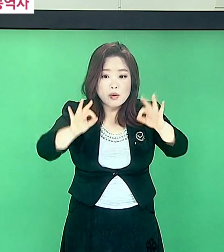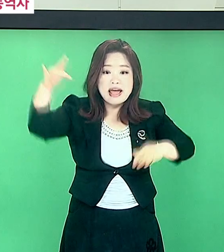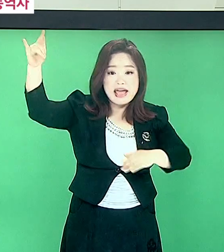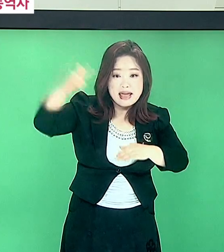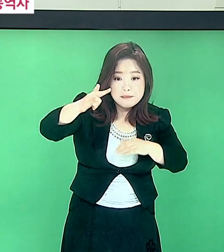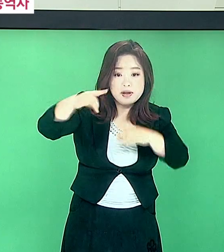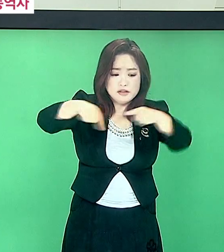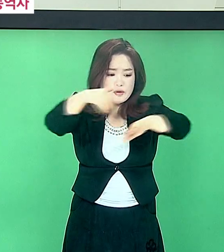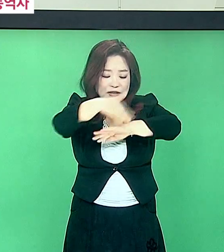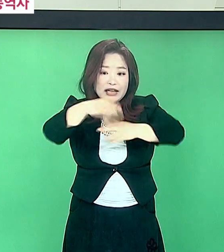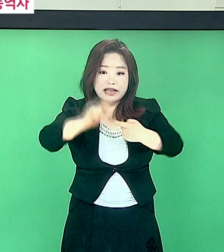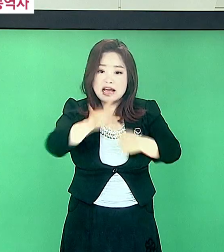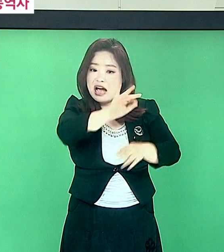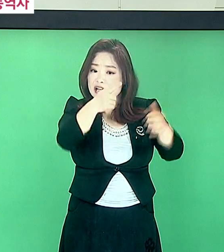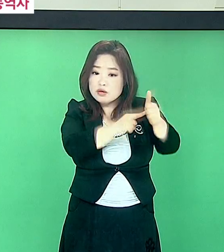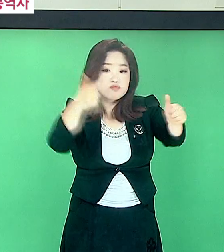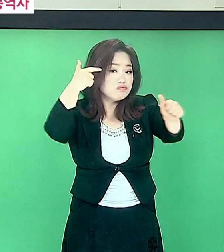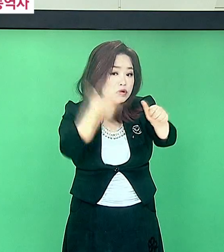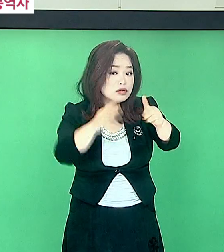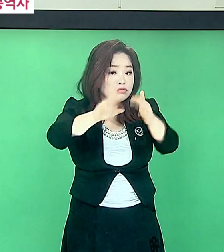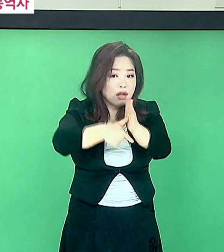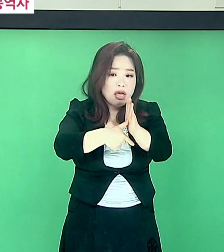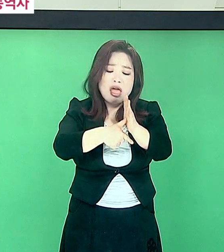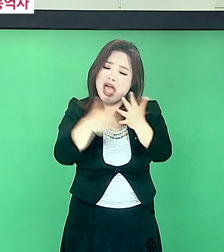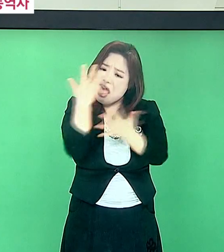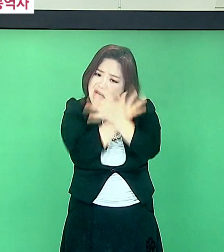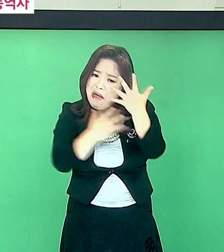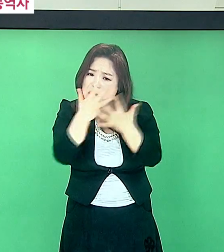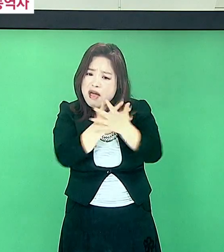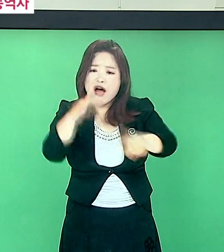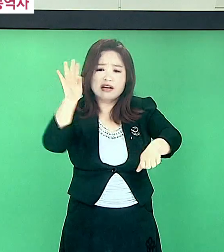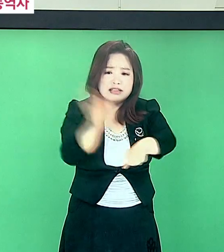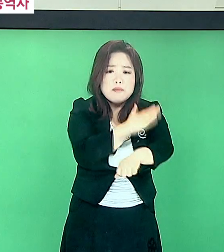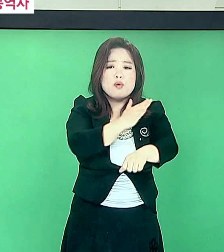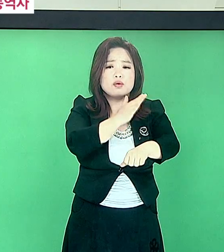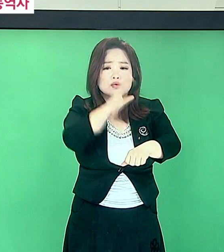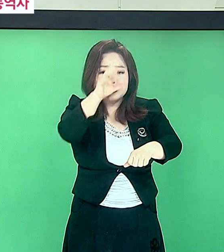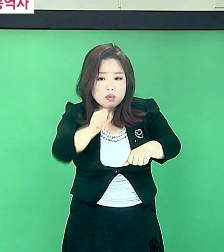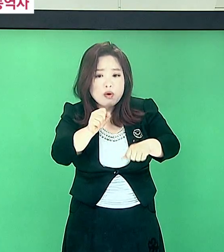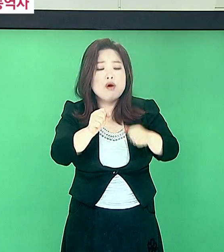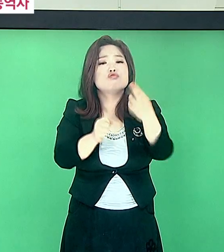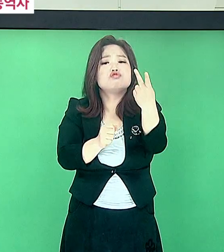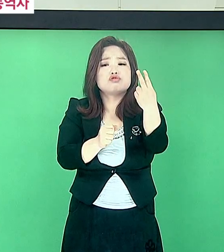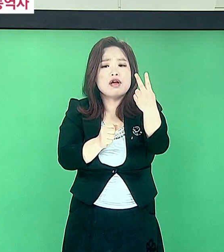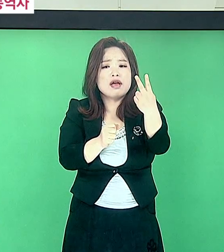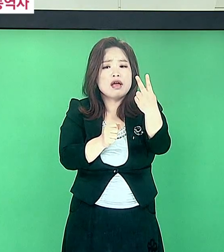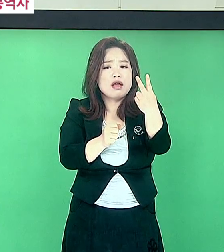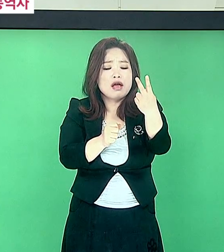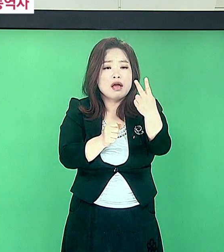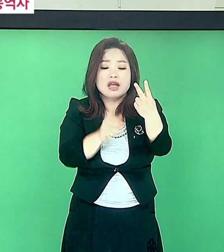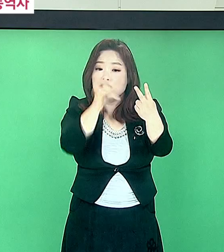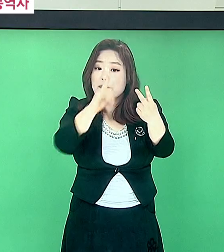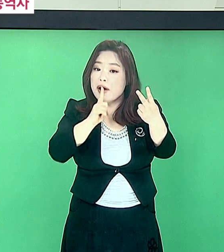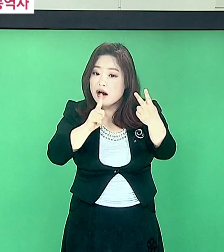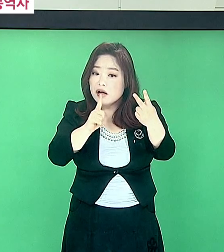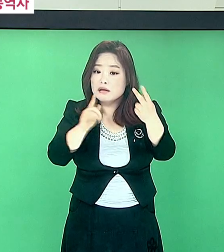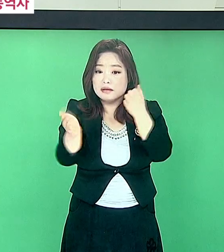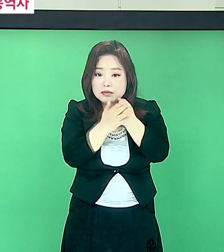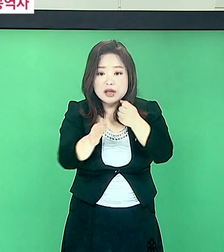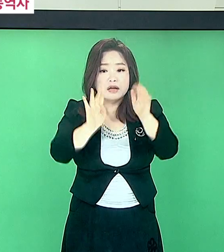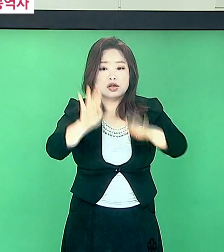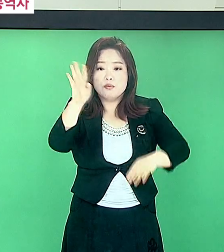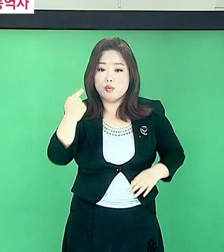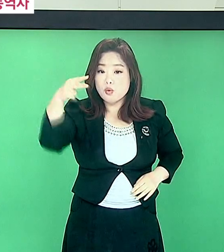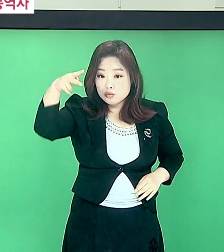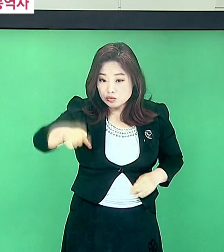약 1,500여 명 입니다 하지만 실제로 활동하는 수화통역사 는 600여 명 정도에 불과해 청각 장애를 가진